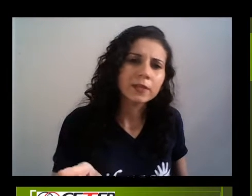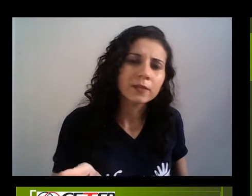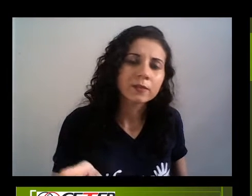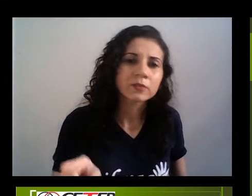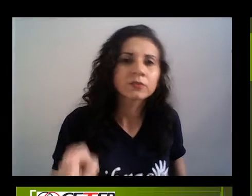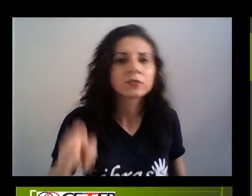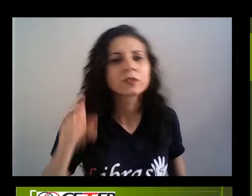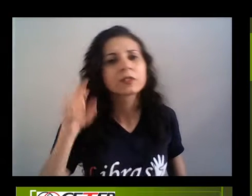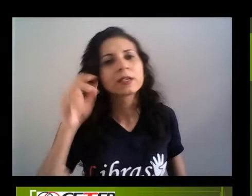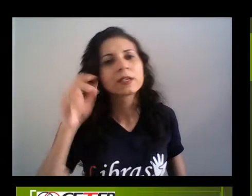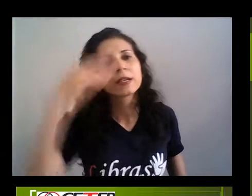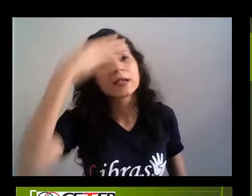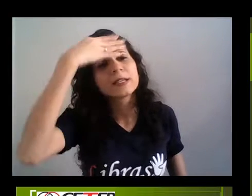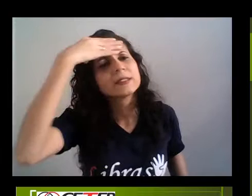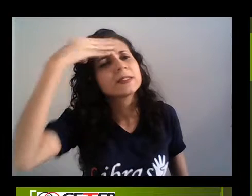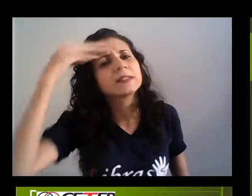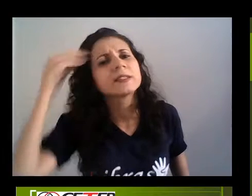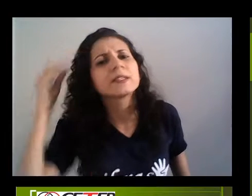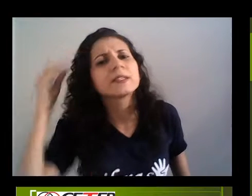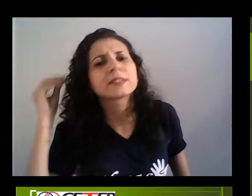sempre